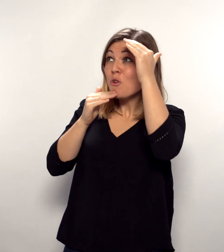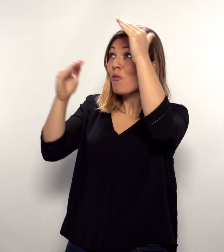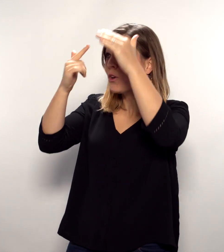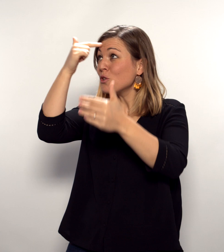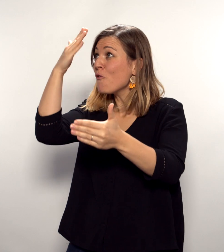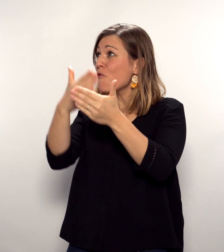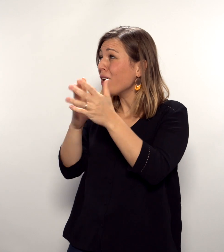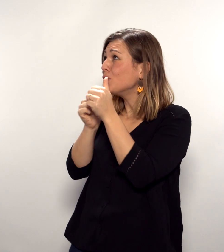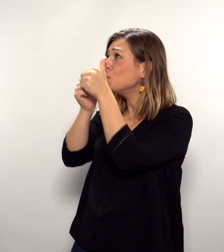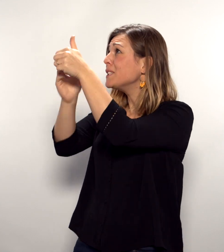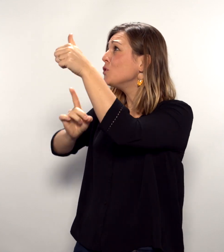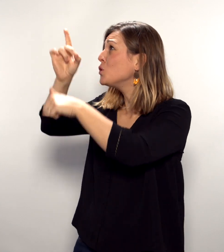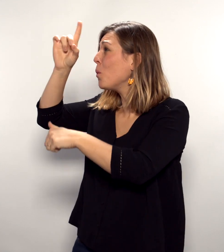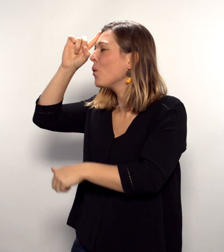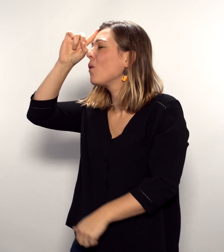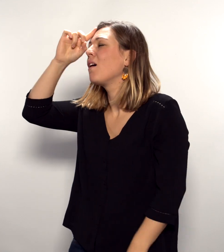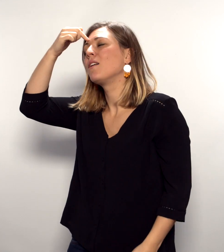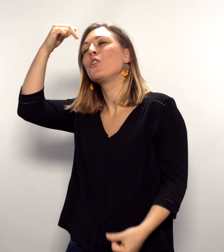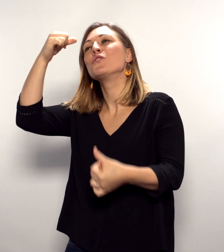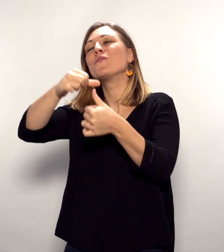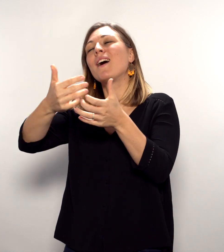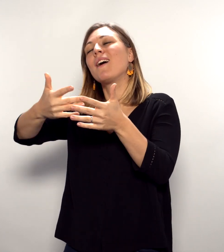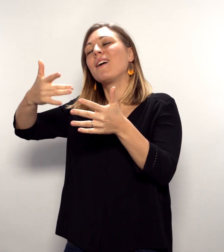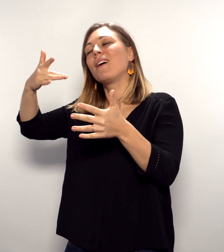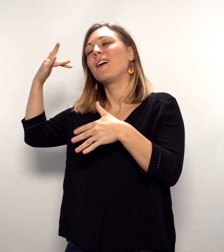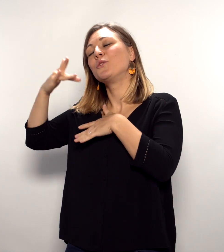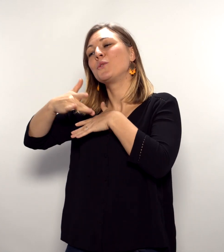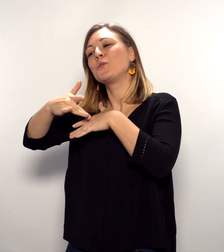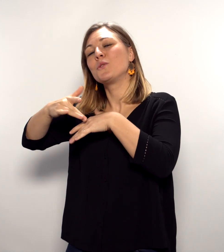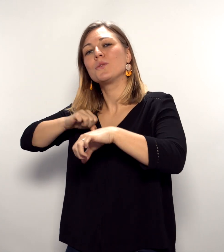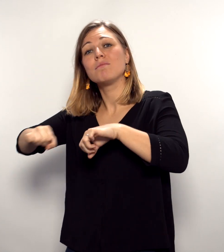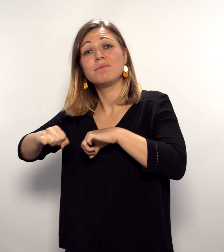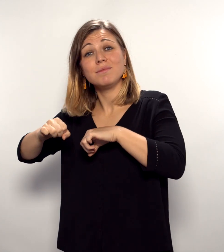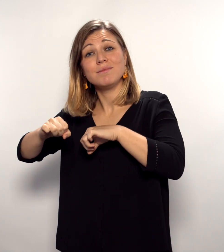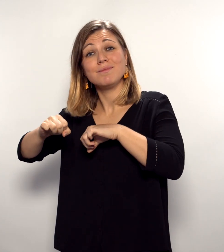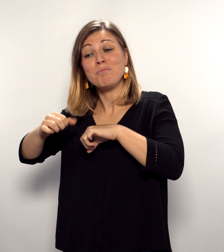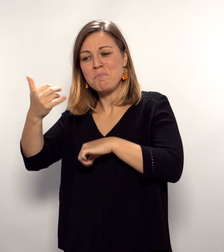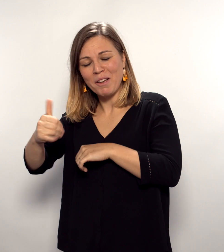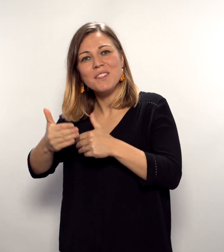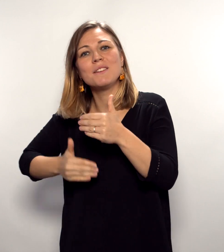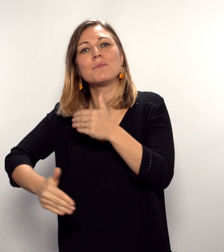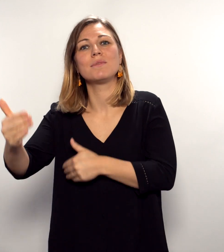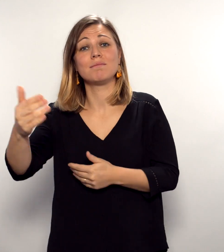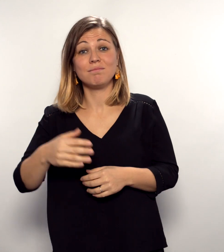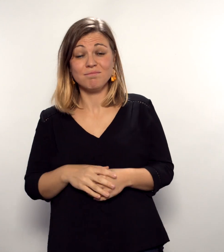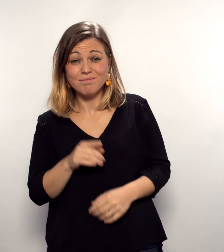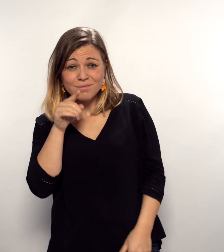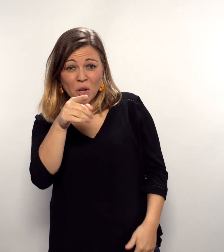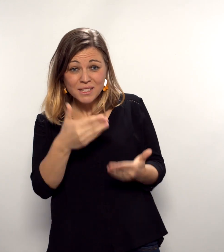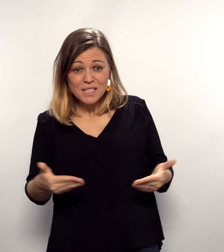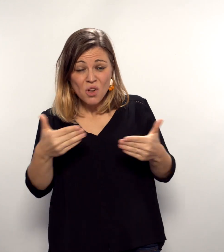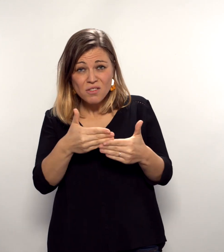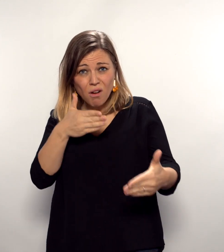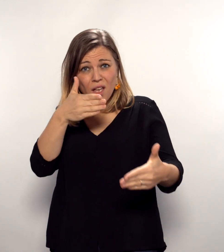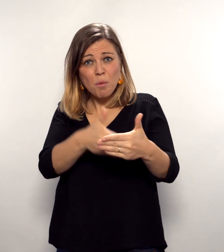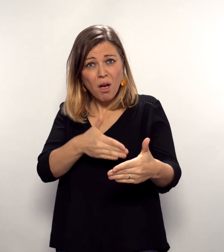ta confiance en Dieu, sachant qu'il a déjà agi dans le passé et qu'il peut agir encore dans le futur. Et si tu es dans une